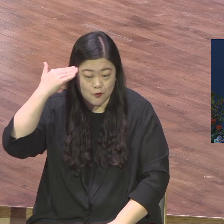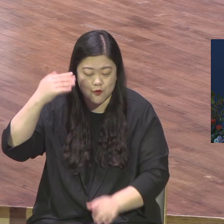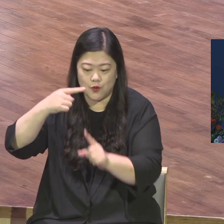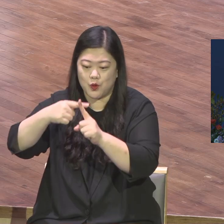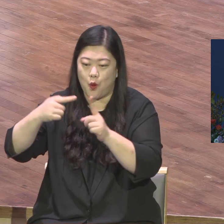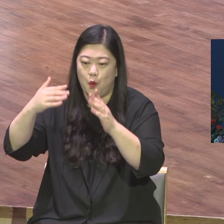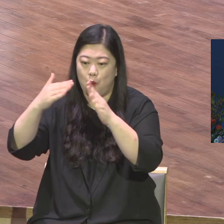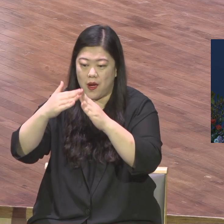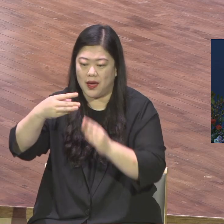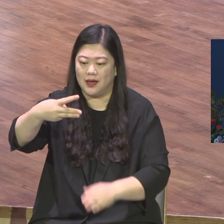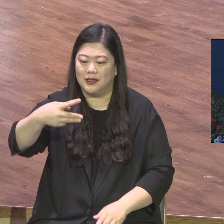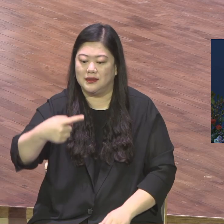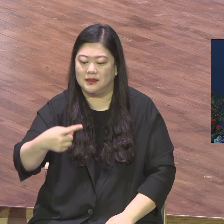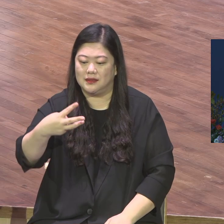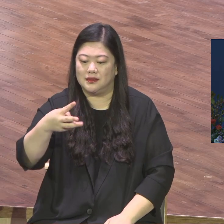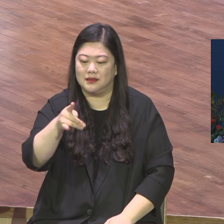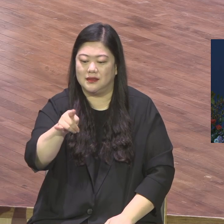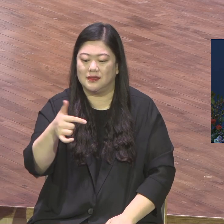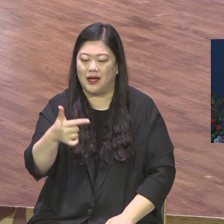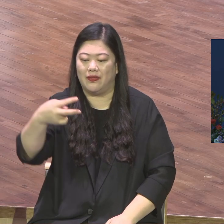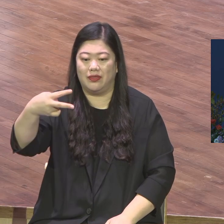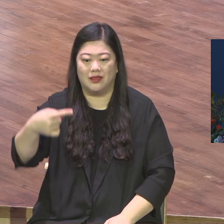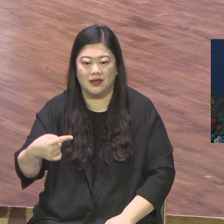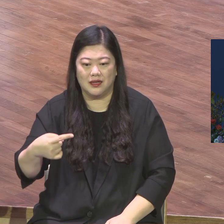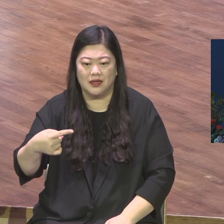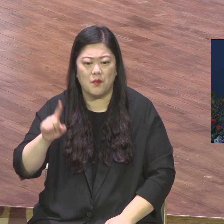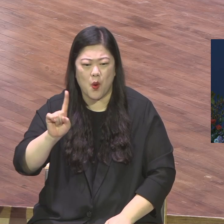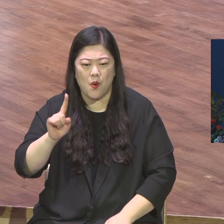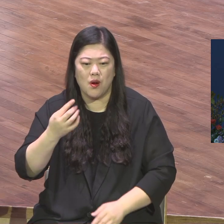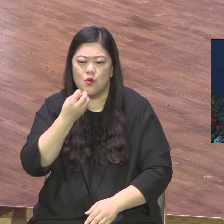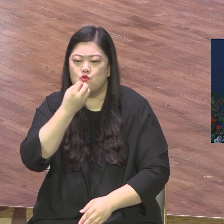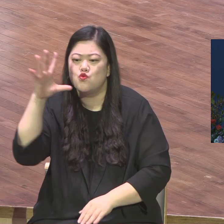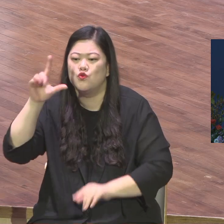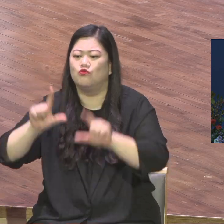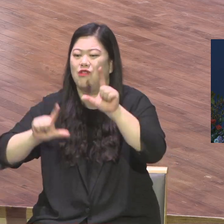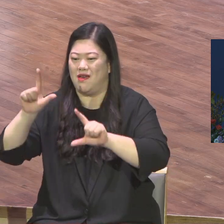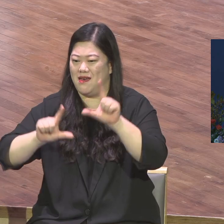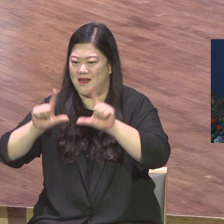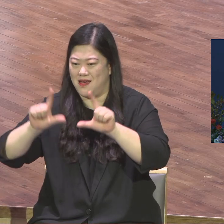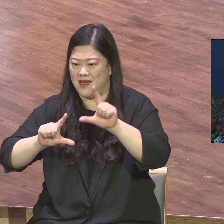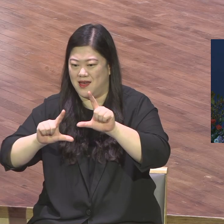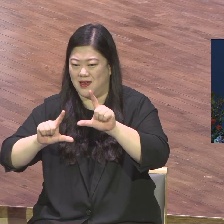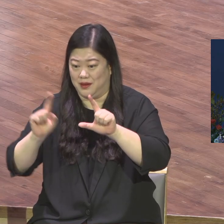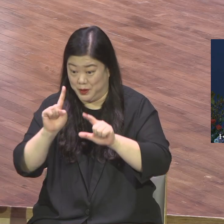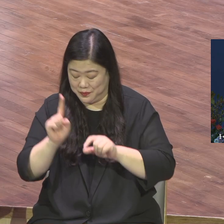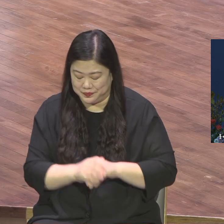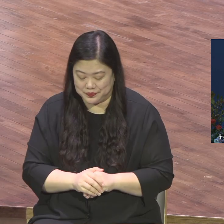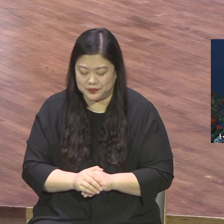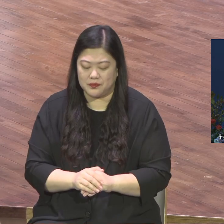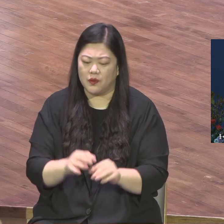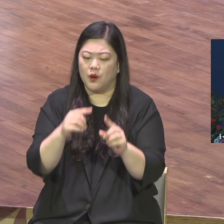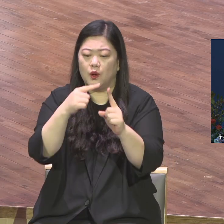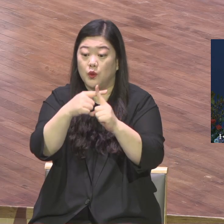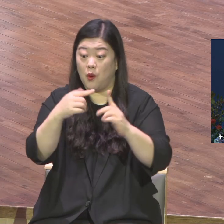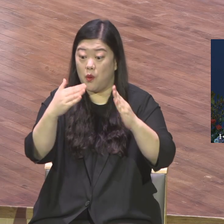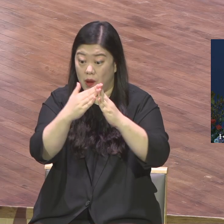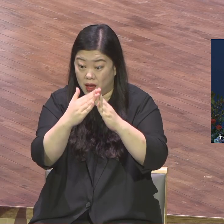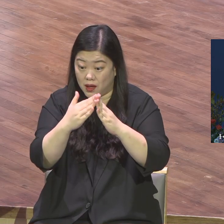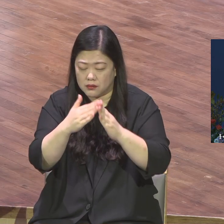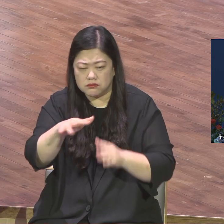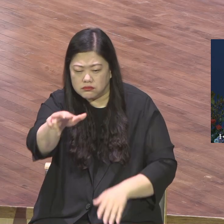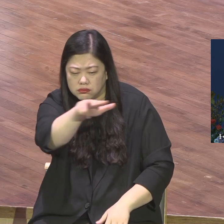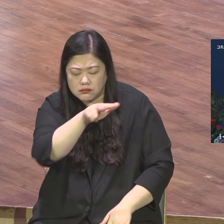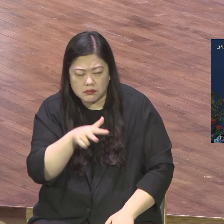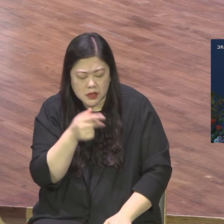코로나19 팬데믹 이후에 새로운 등장한 한국교회의 대표